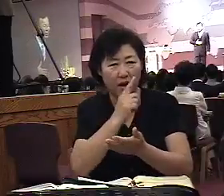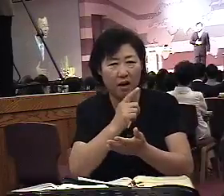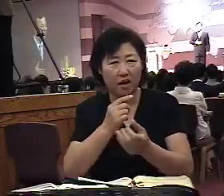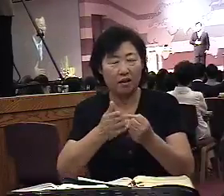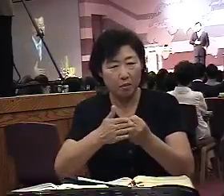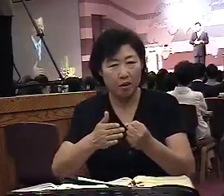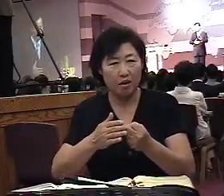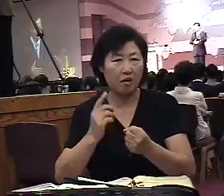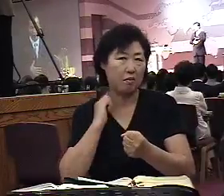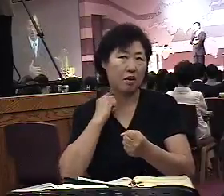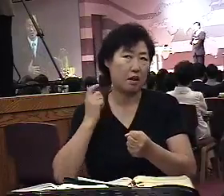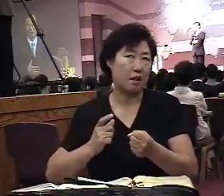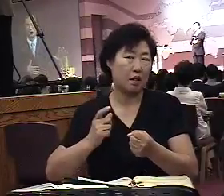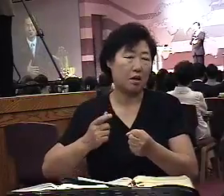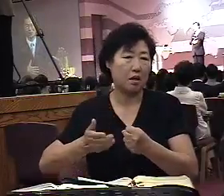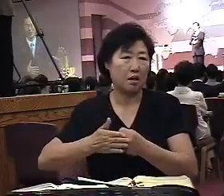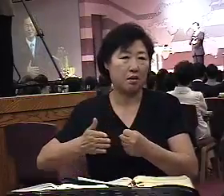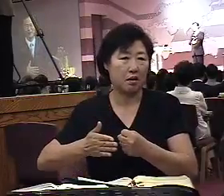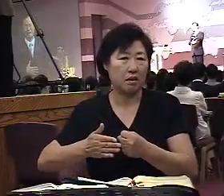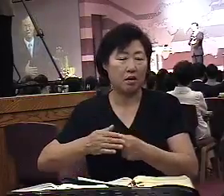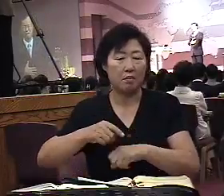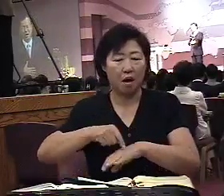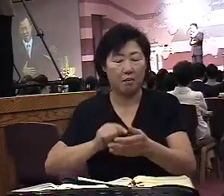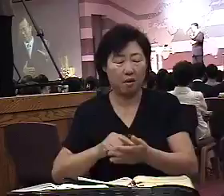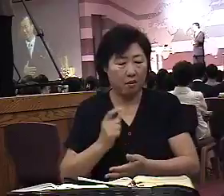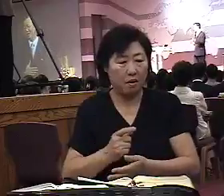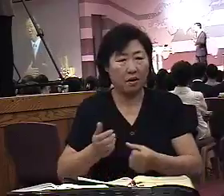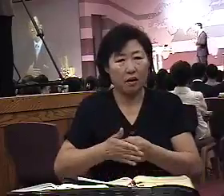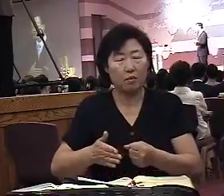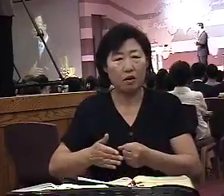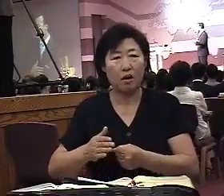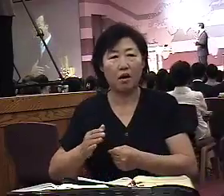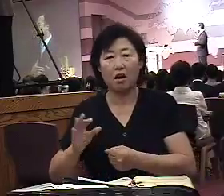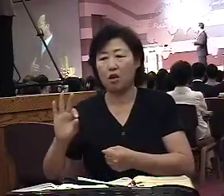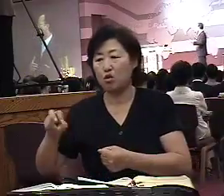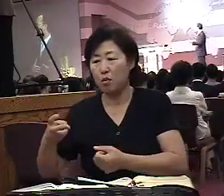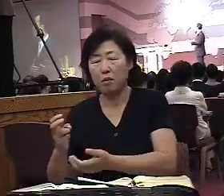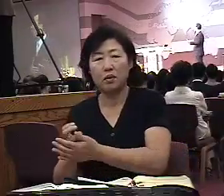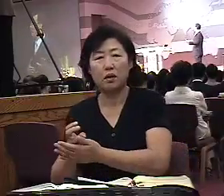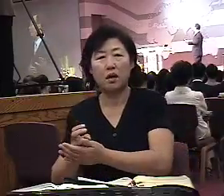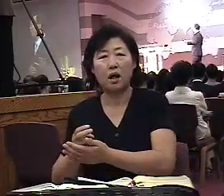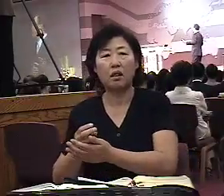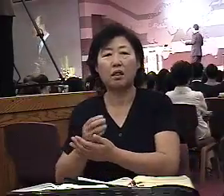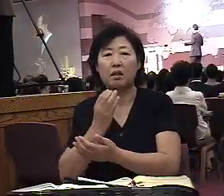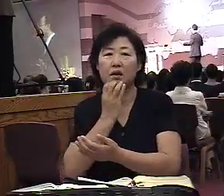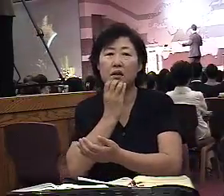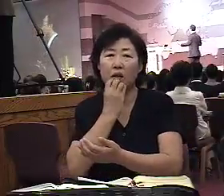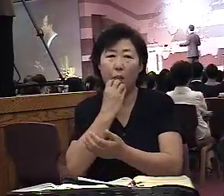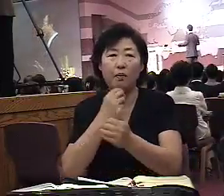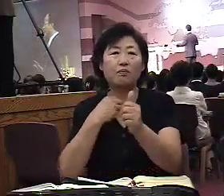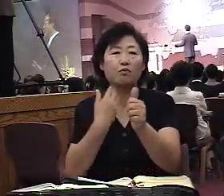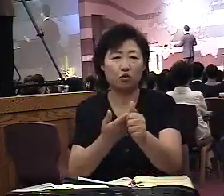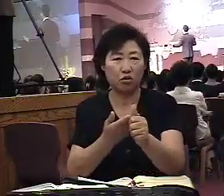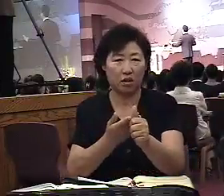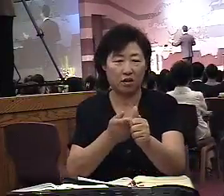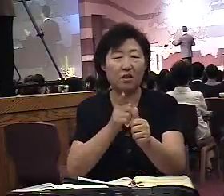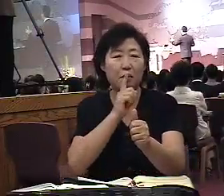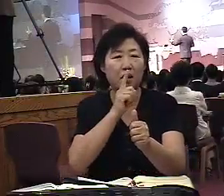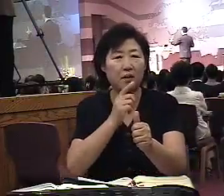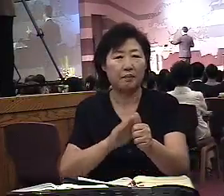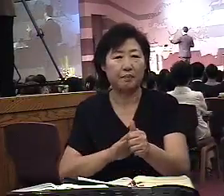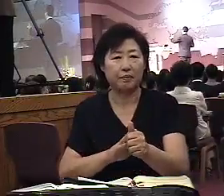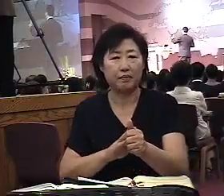강팍함 때문에 주신 것이라는 것입니다. 자, 그렇다면 우리의 범법함 때문에